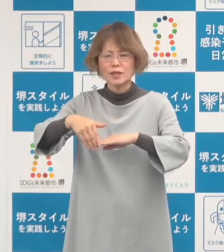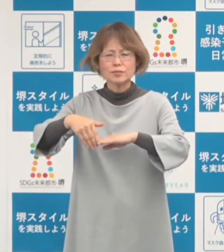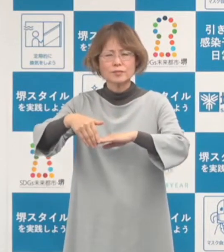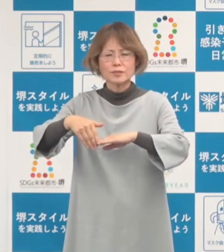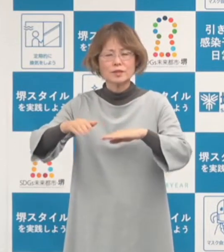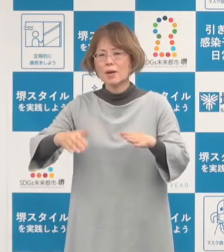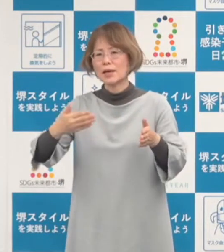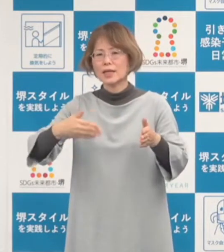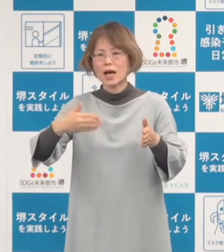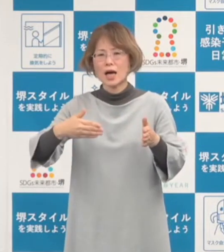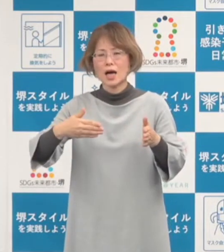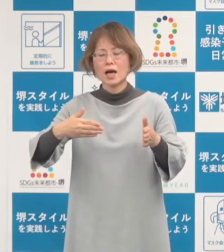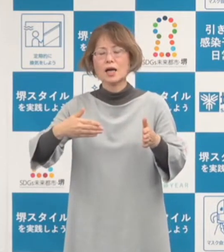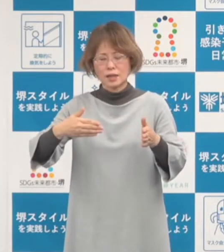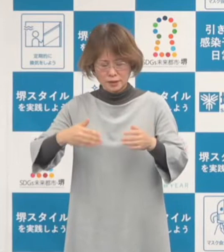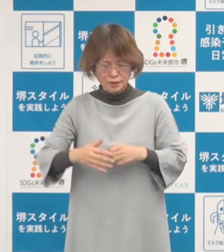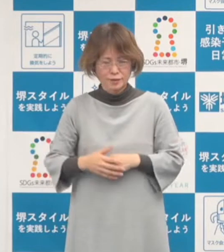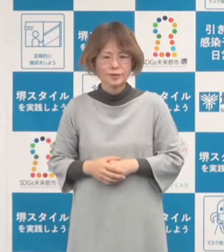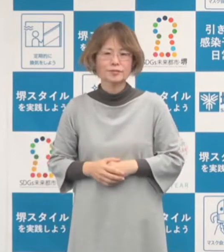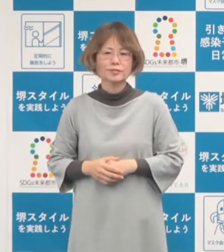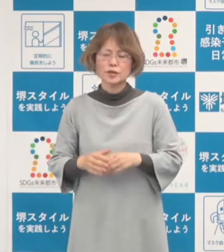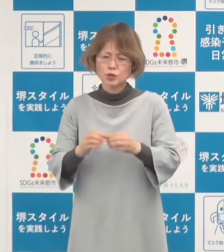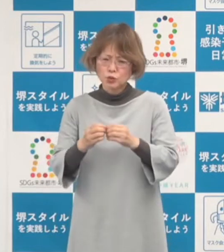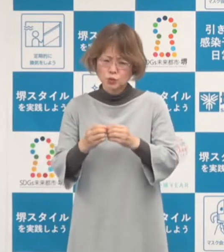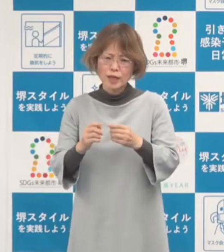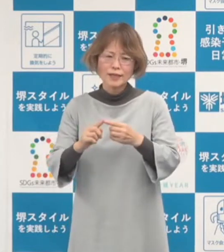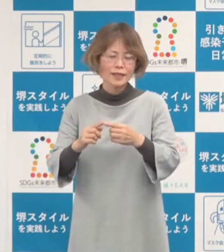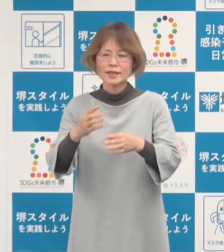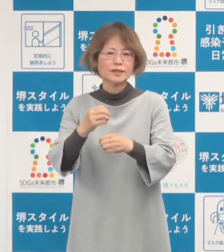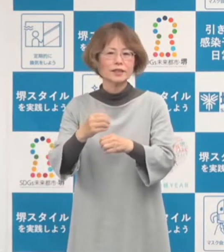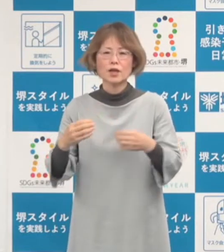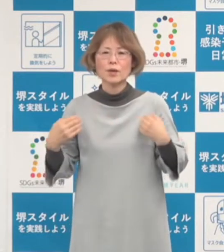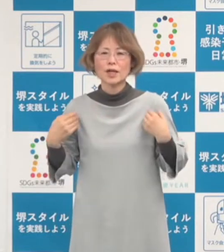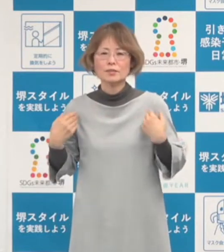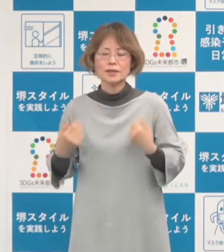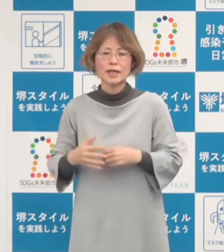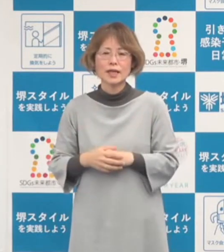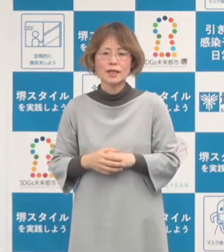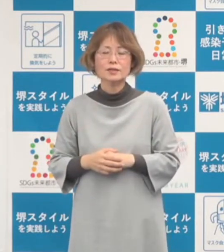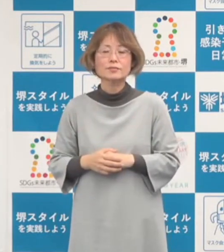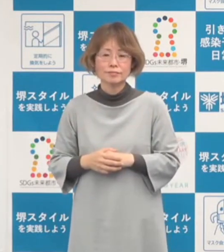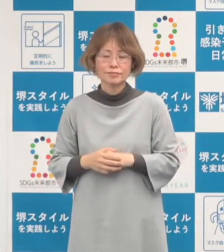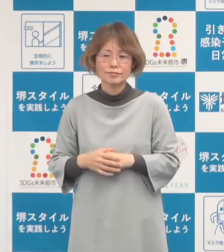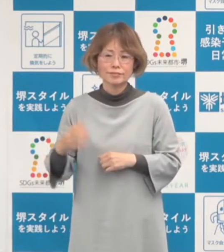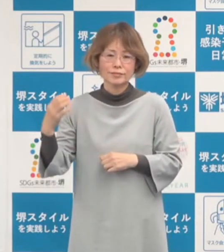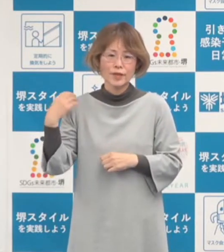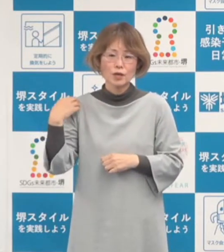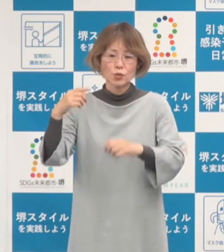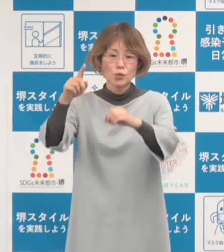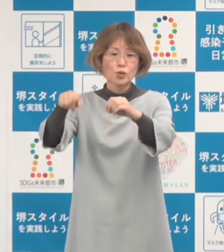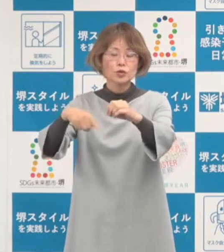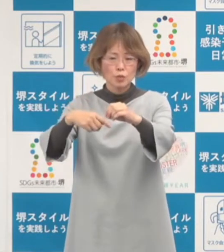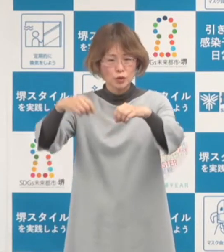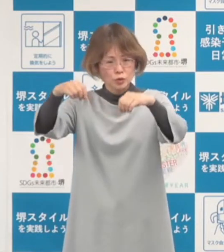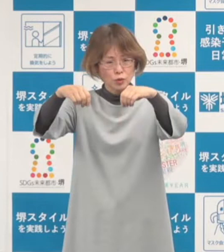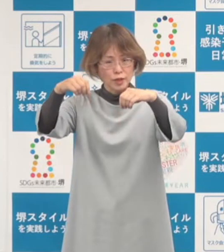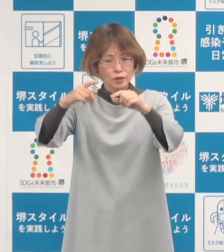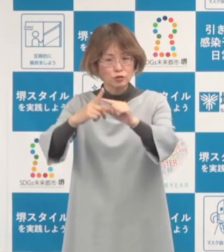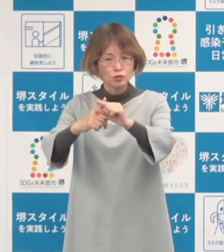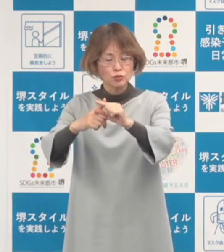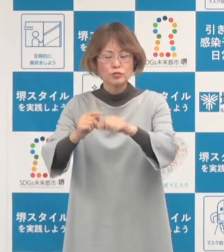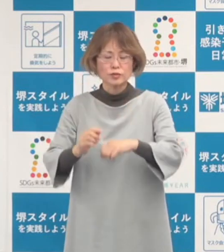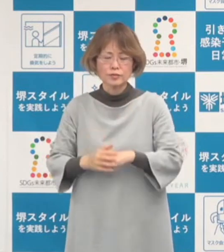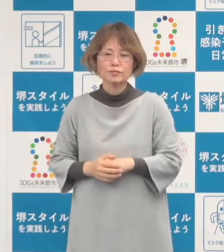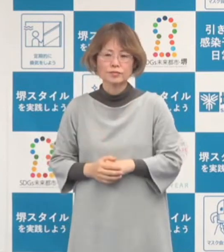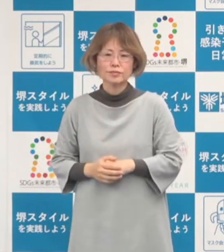到着見込みや具体的な日にちが分かっておりません。今担当局とも調整をしておりますが、年内早